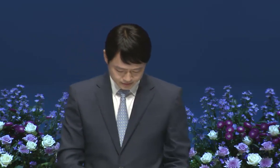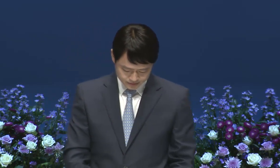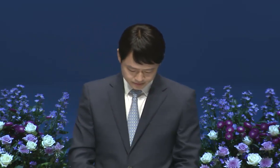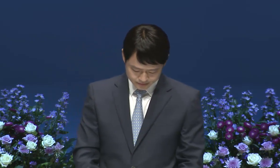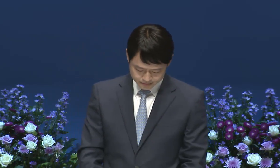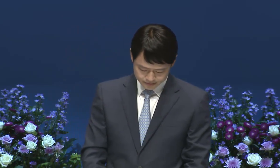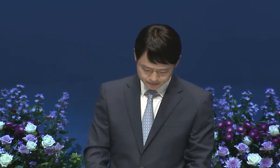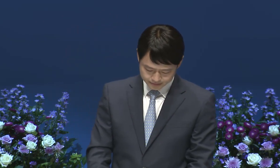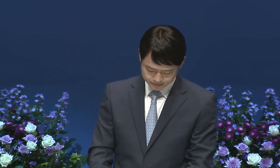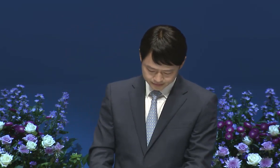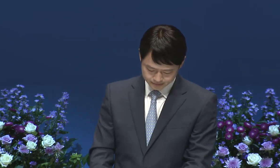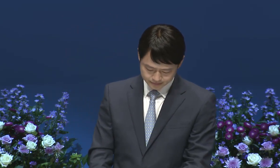선다는 것을 보게 되었습니다.